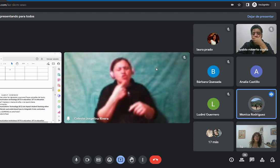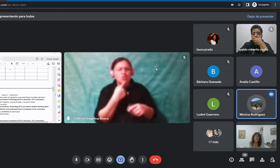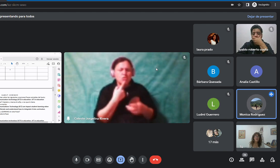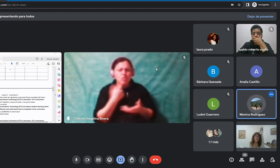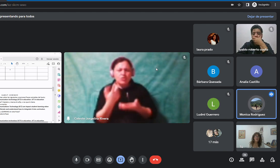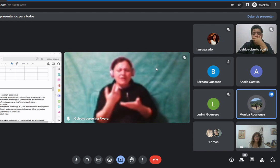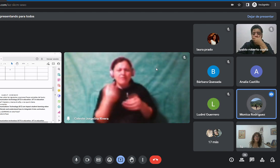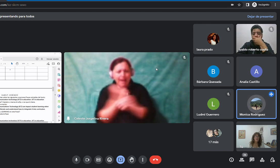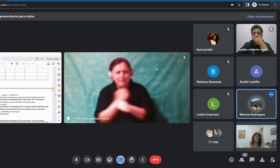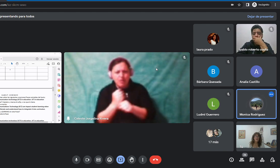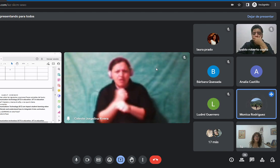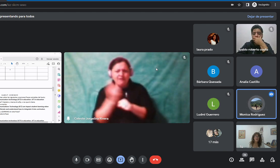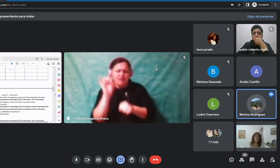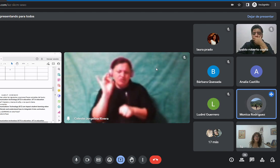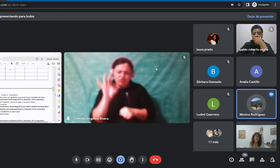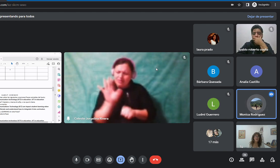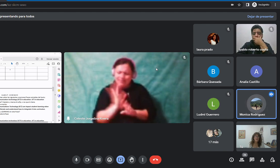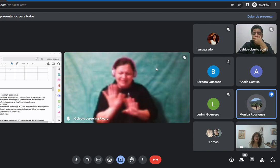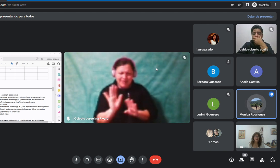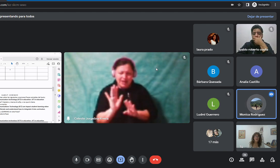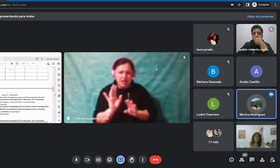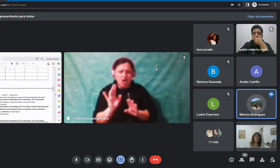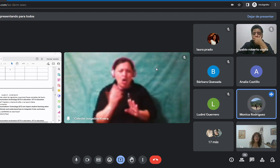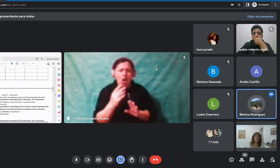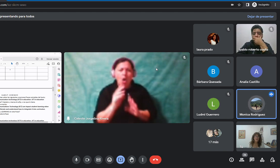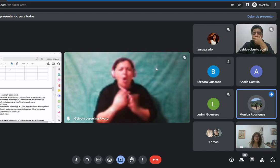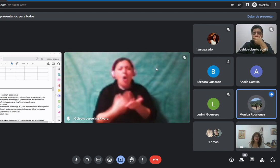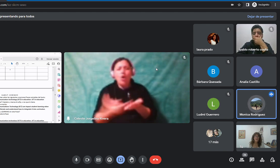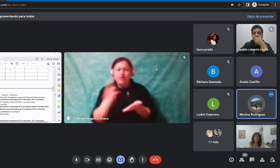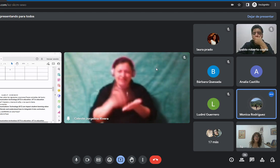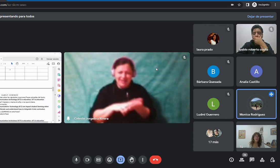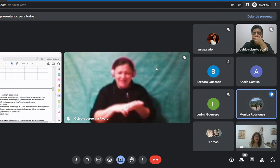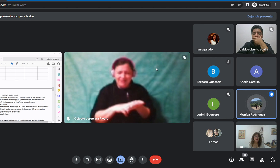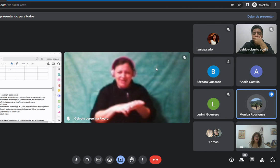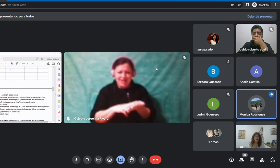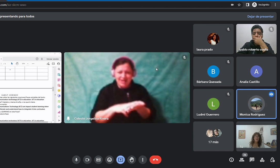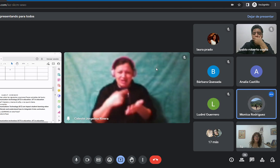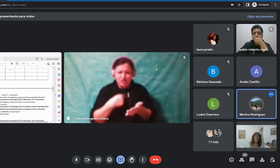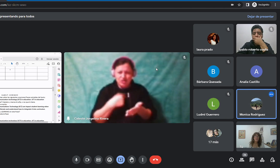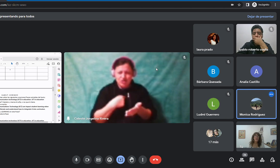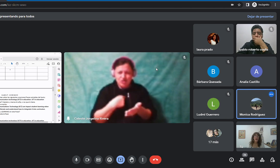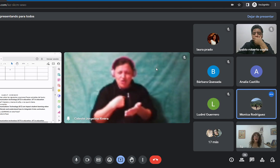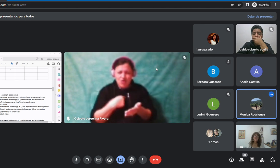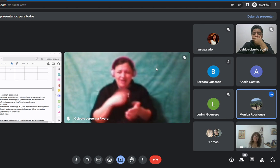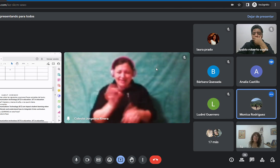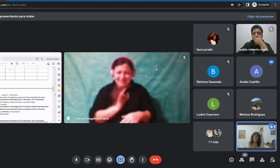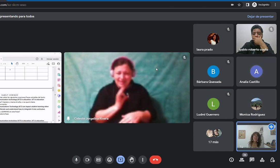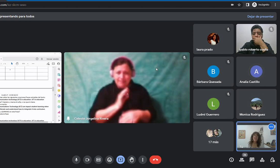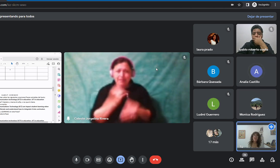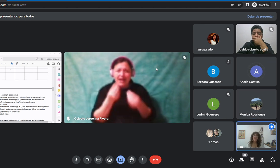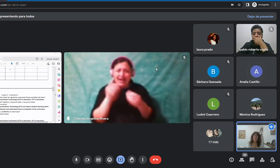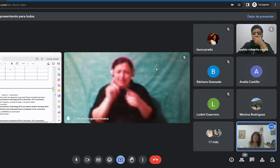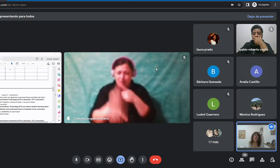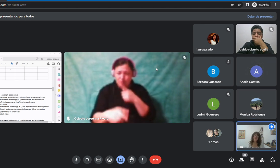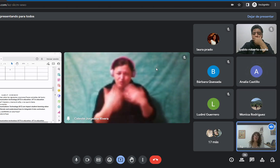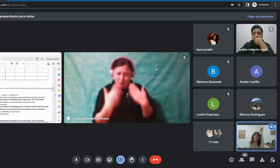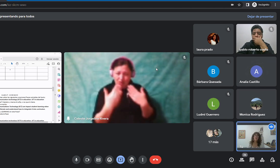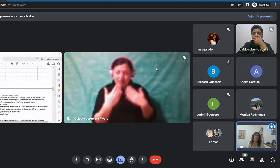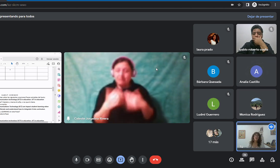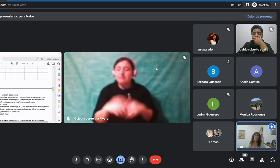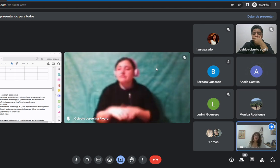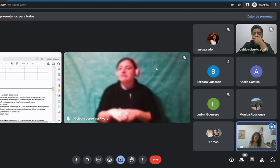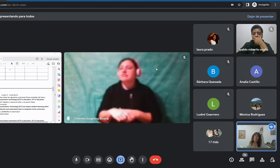¿puedo otra vez rendir en el recuperatorio para promoción? Eso es lo que no entendí. Ah, sí,